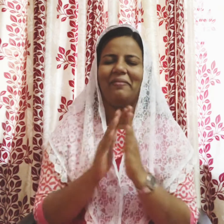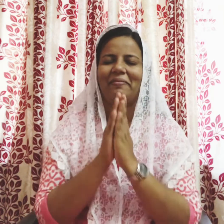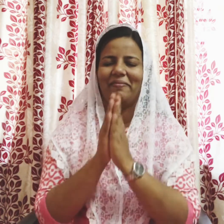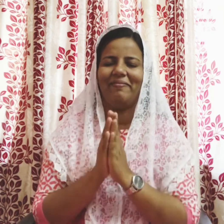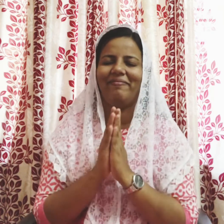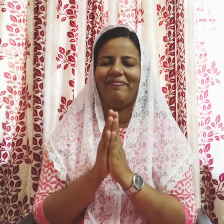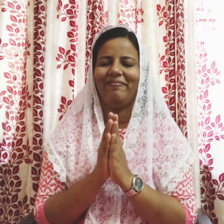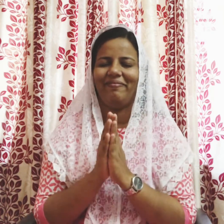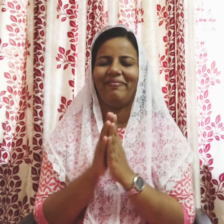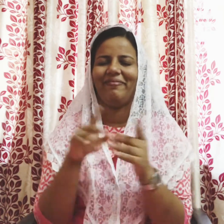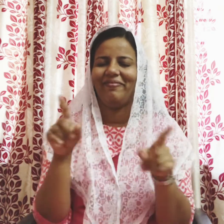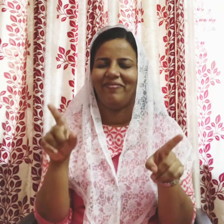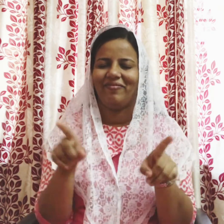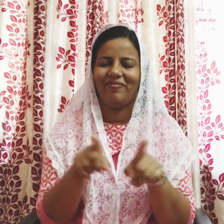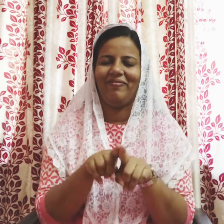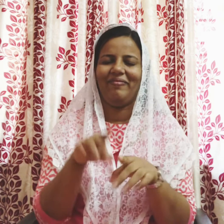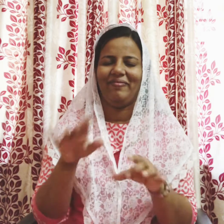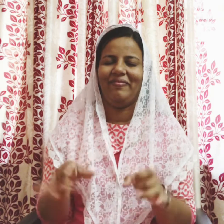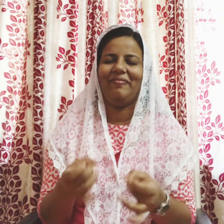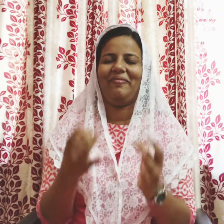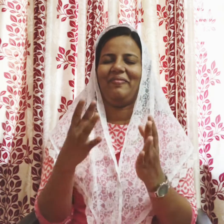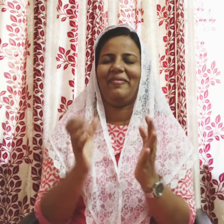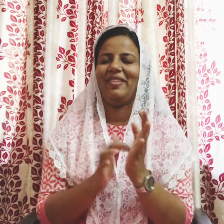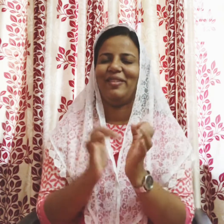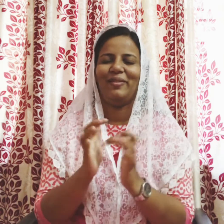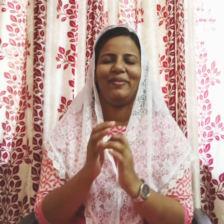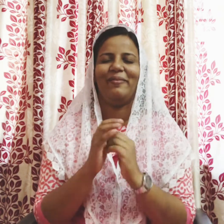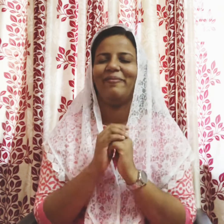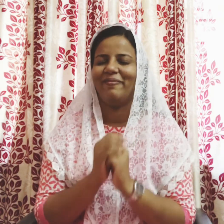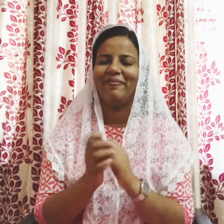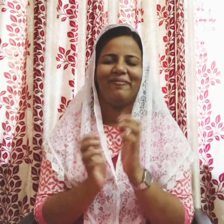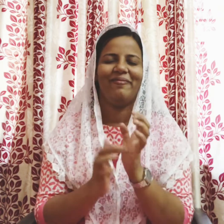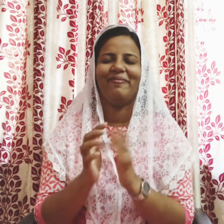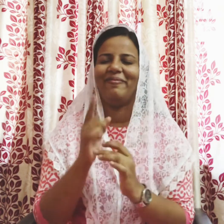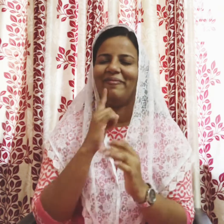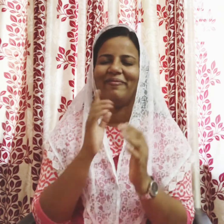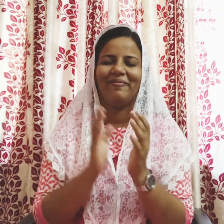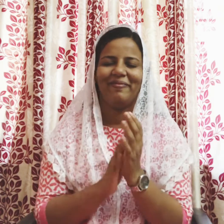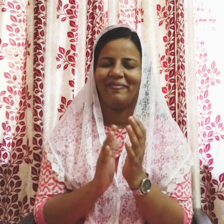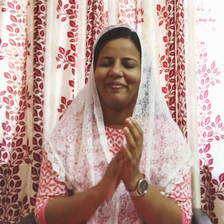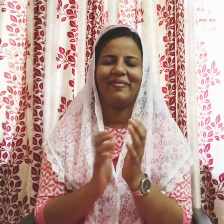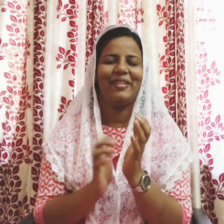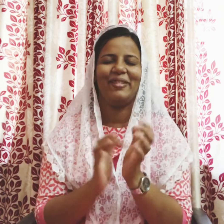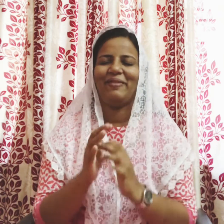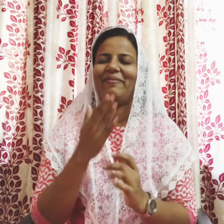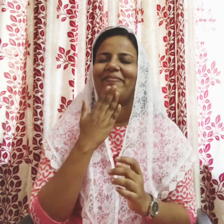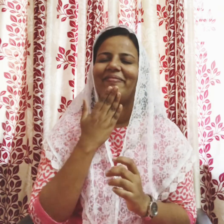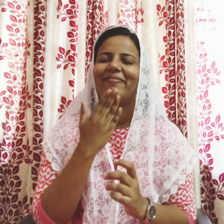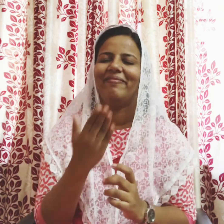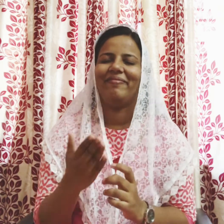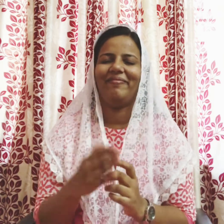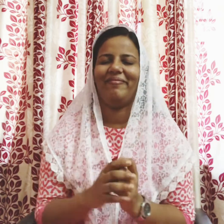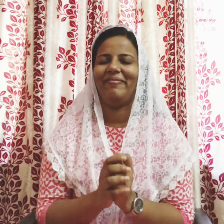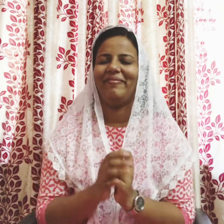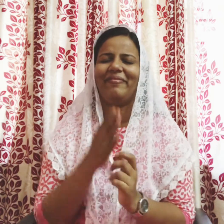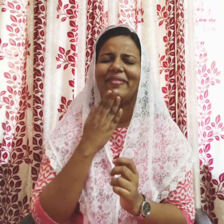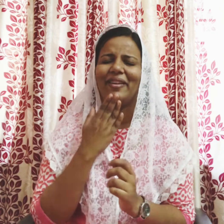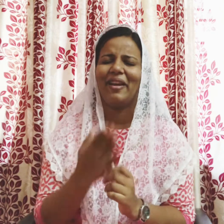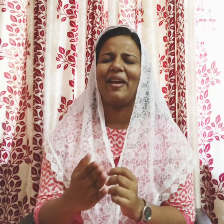മാറിപ്പോകട്ടെ. കർത്താവേ, അതുപോലെ തന്നെ കർത്താവ്, ഈ പ്രഭാതം ഞങ്ങൾ വീണ്ടും അങ്ങേ ആരാധിക്കുന്നു, ഞങ്ങളങ്ങേ സ്തുതിക്കുന്നു, ഞങ്ങളങ്ങേക്ക് നന്ദി പറയുന്ന കർത്താവ്. ഓ താങ്ക് യു